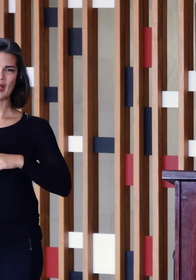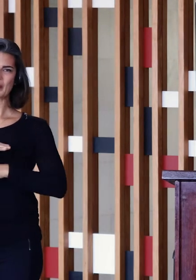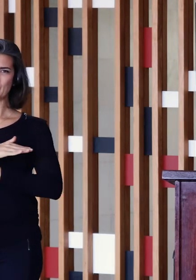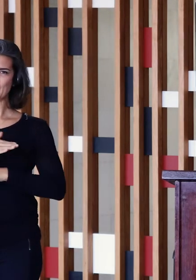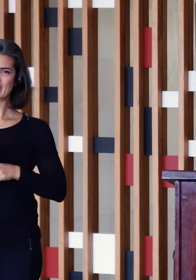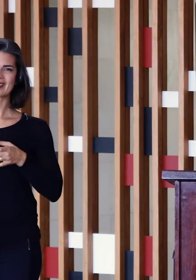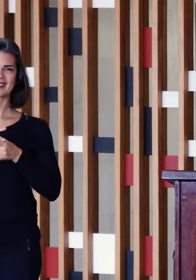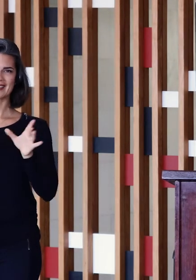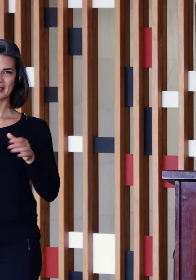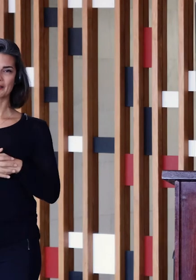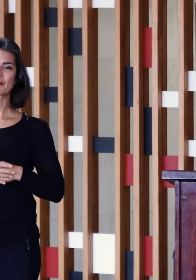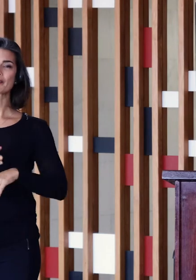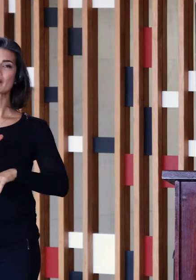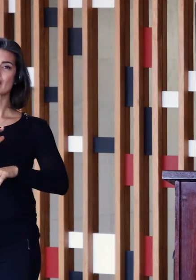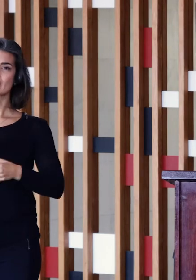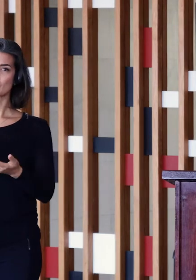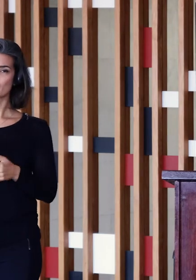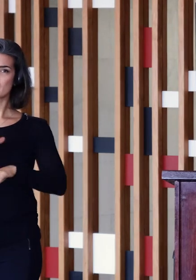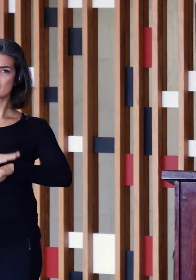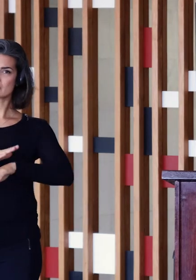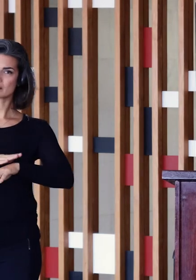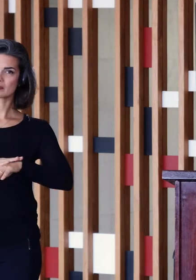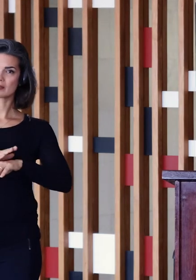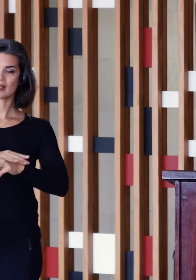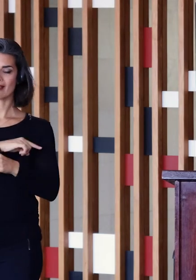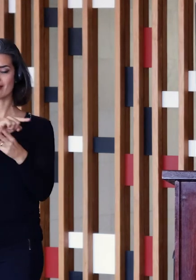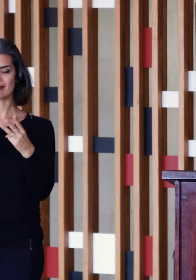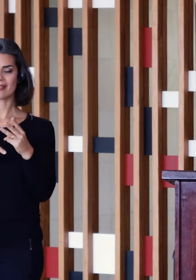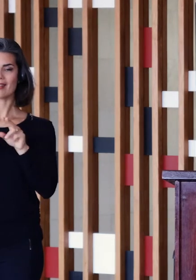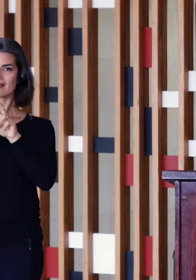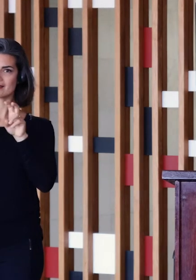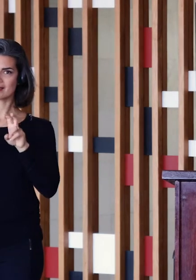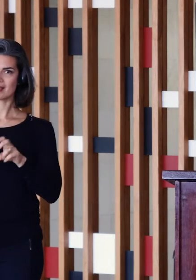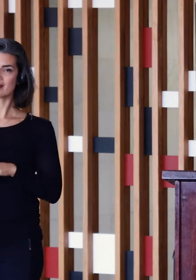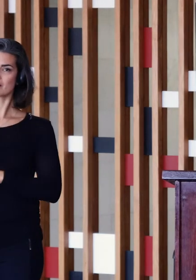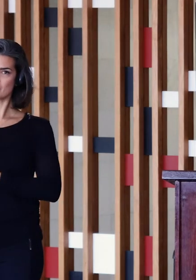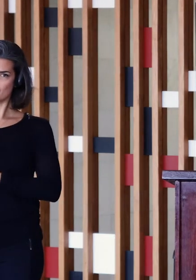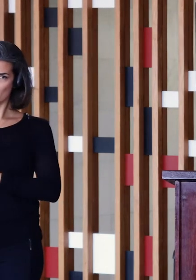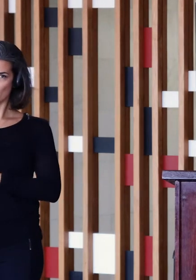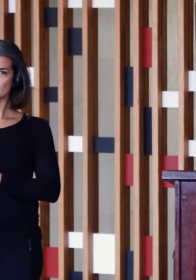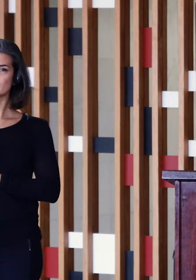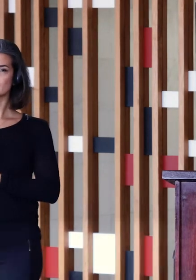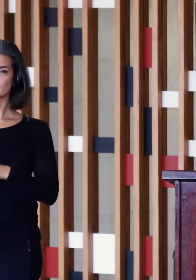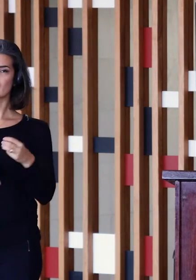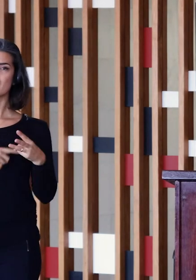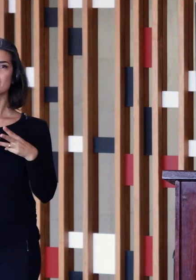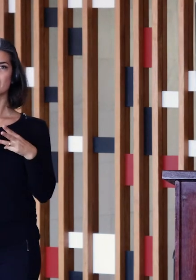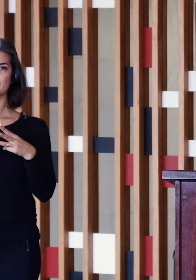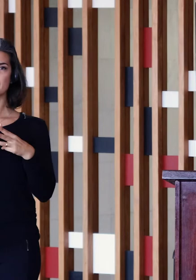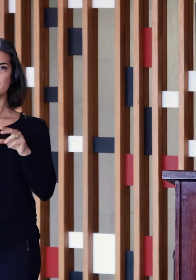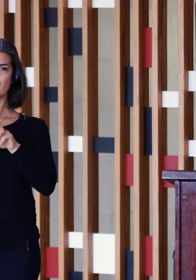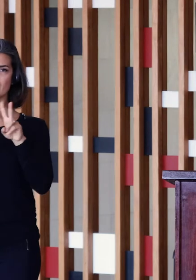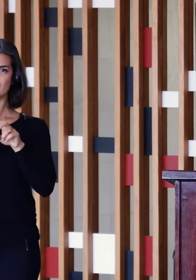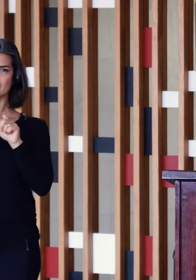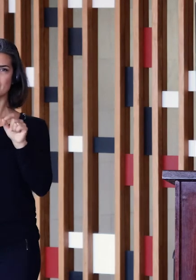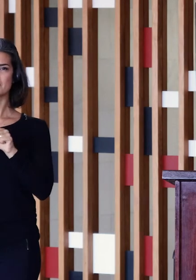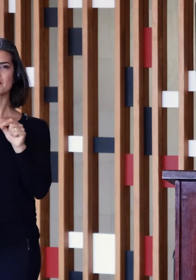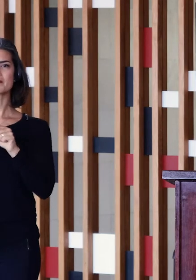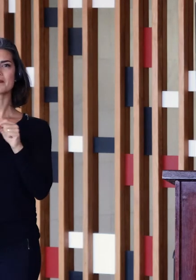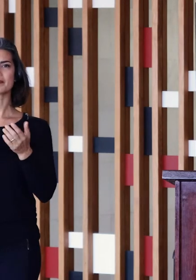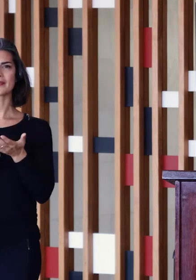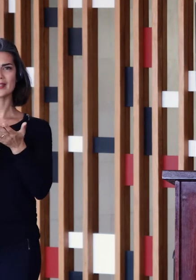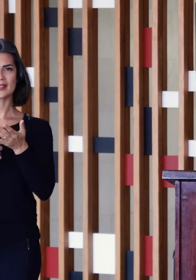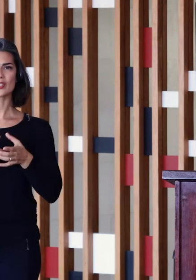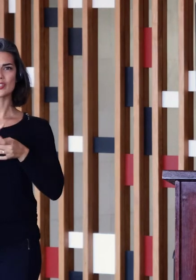mismo tiempo, abordamos tres materias muy significativas. La primera, el acuerdo de libre